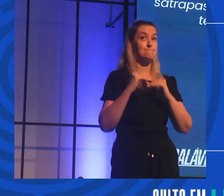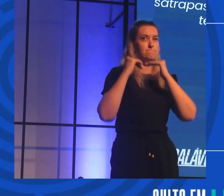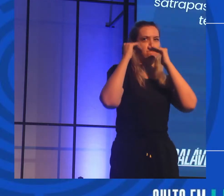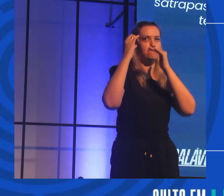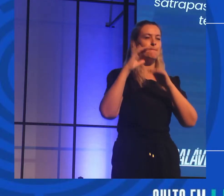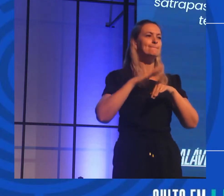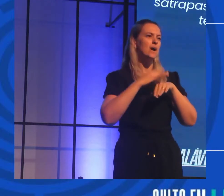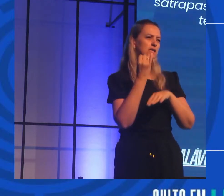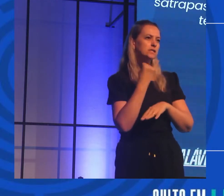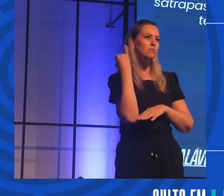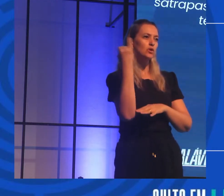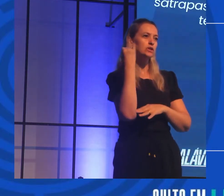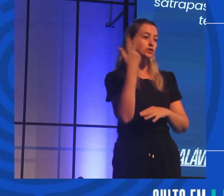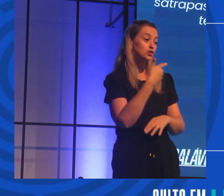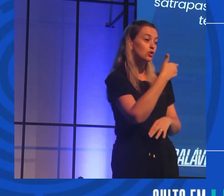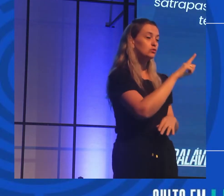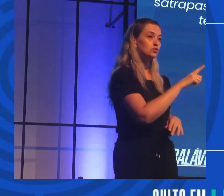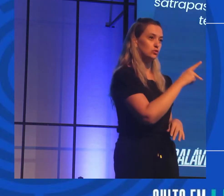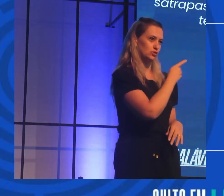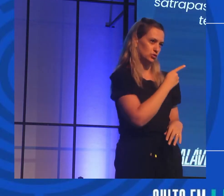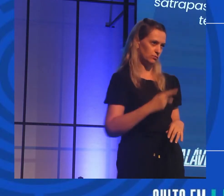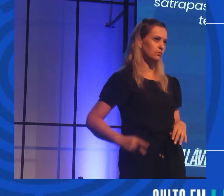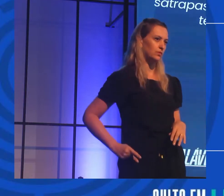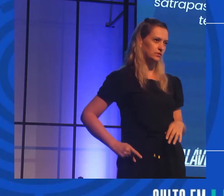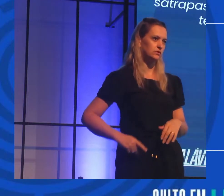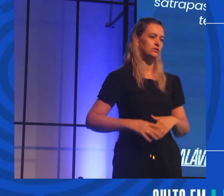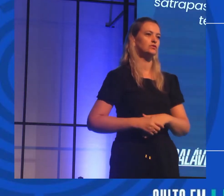um novo rei, um novo imperador.